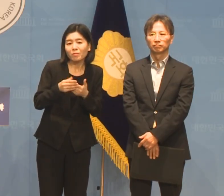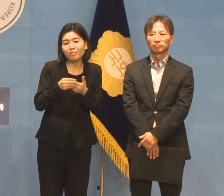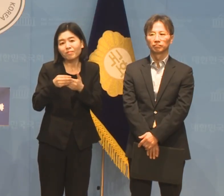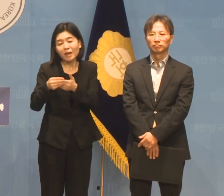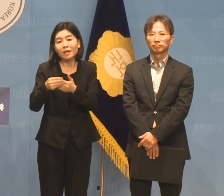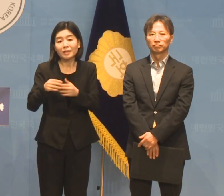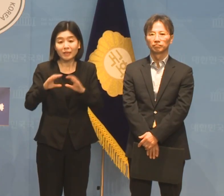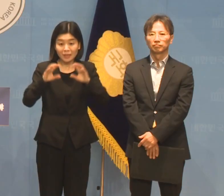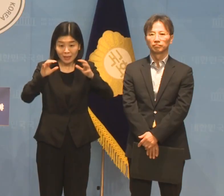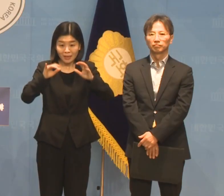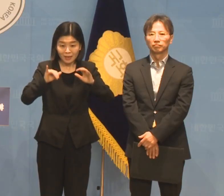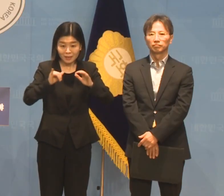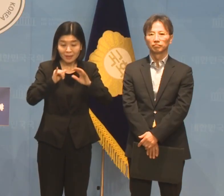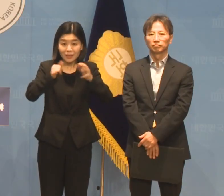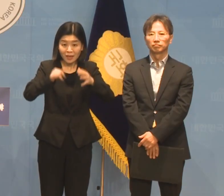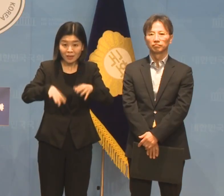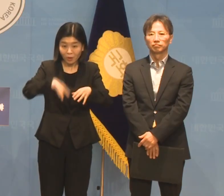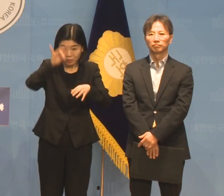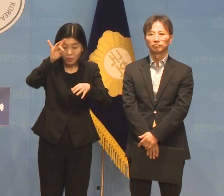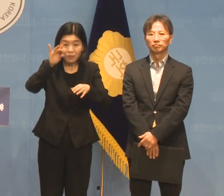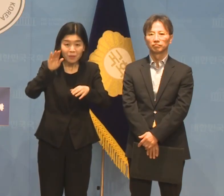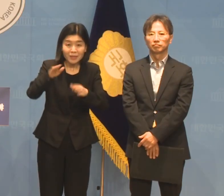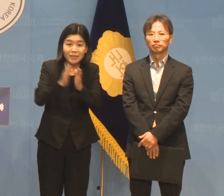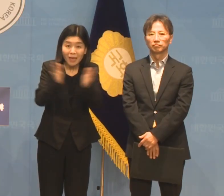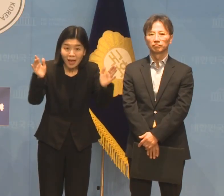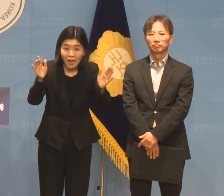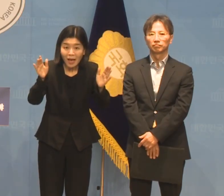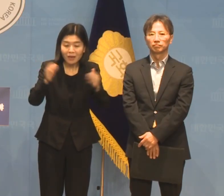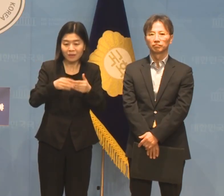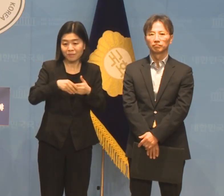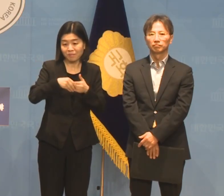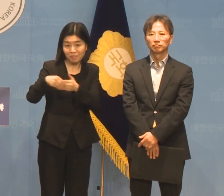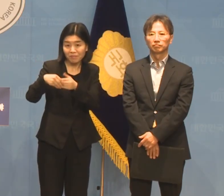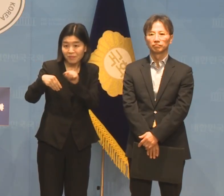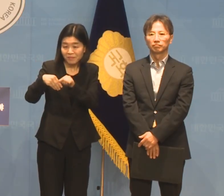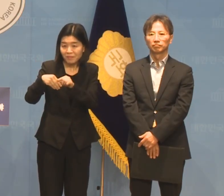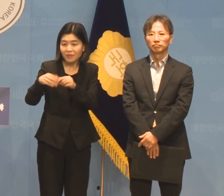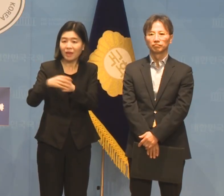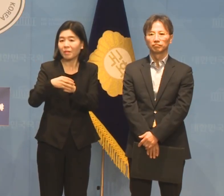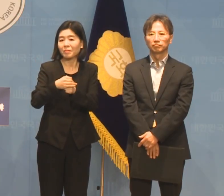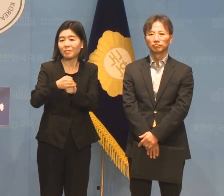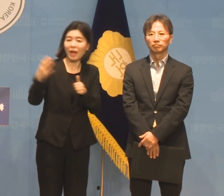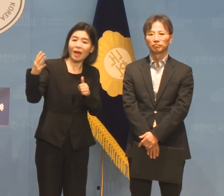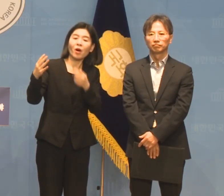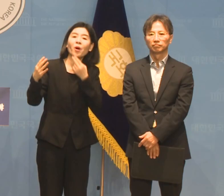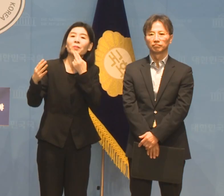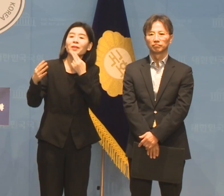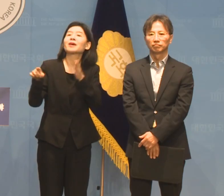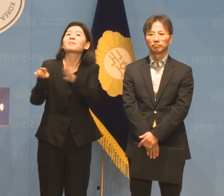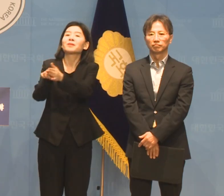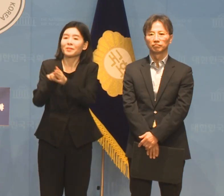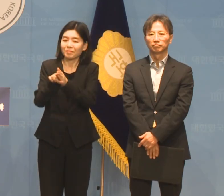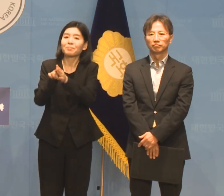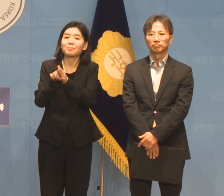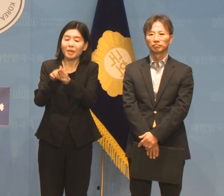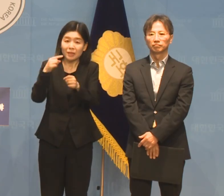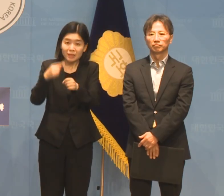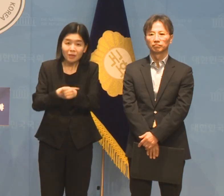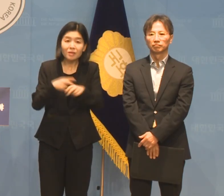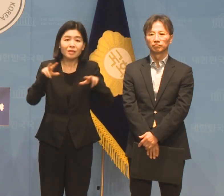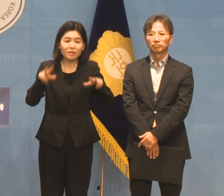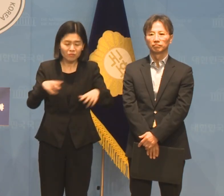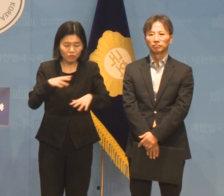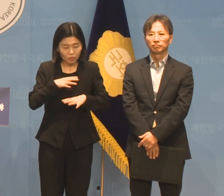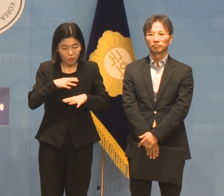내딛었습니다. 그 손이 우리를 놓지 않을 것이라는 믿음, 그 믿음이 있었기에 우리는 두려움